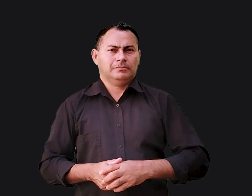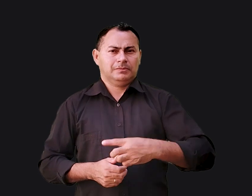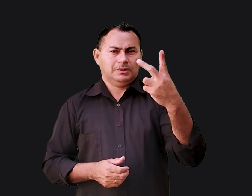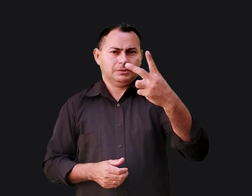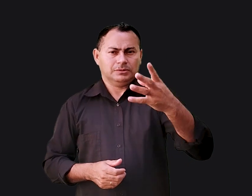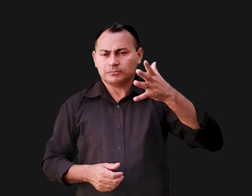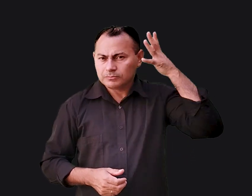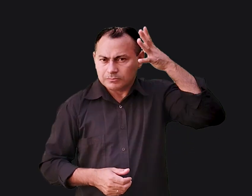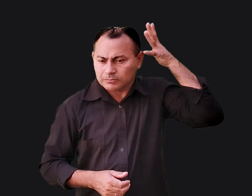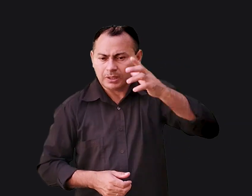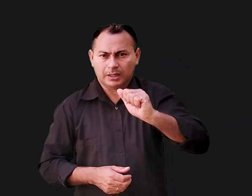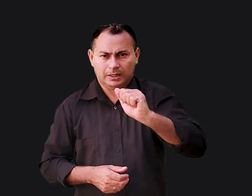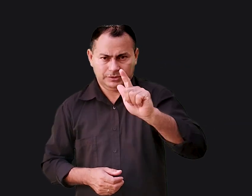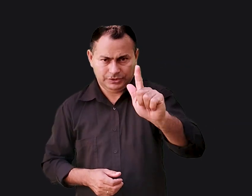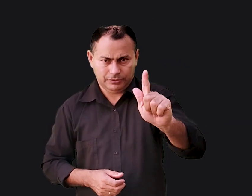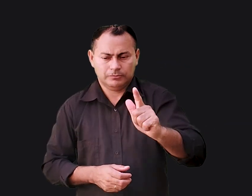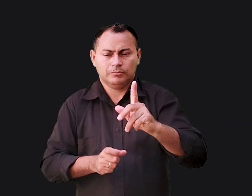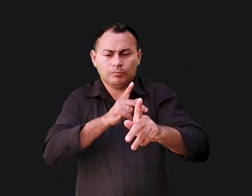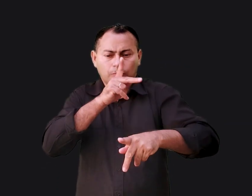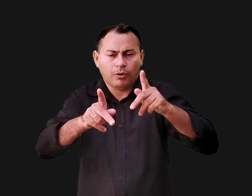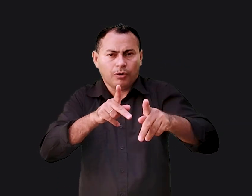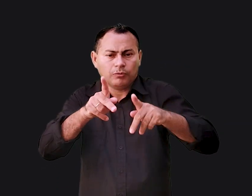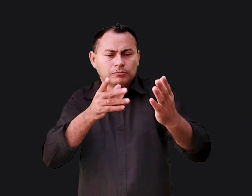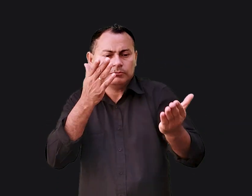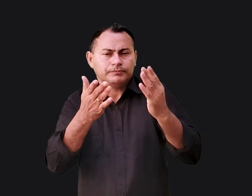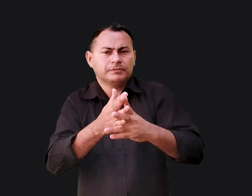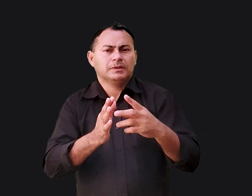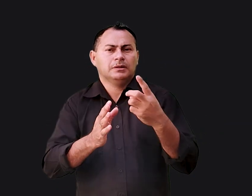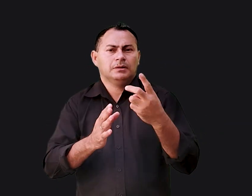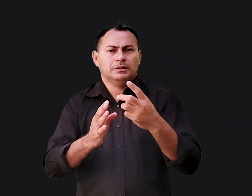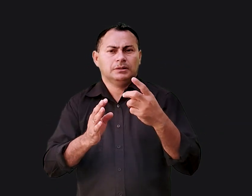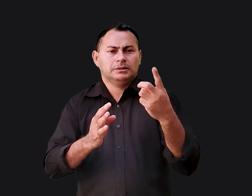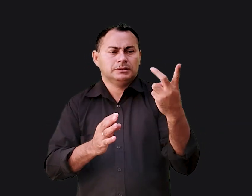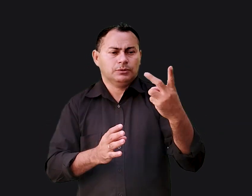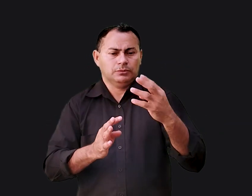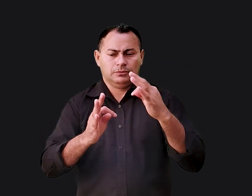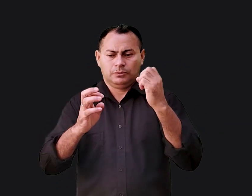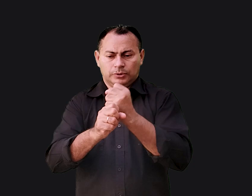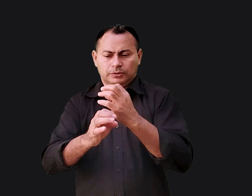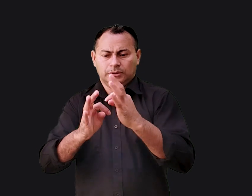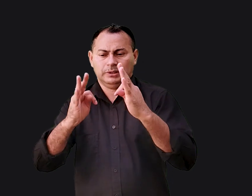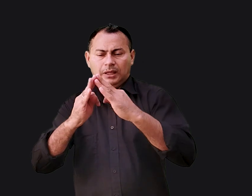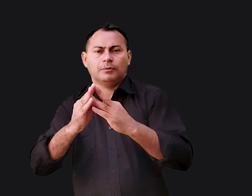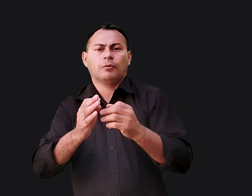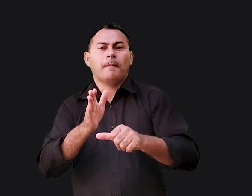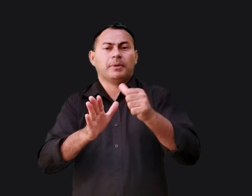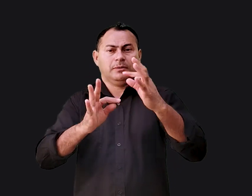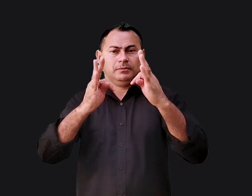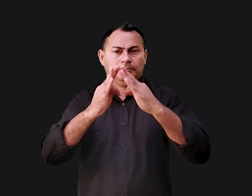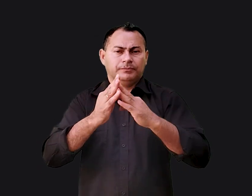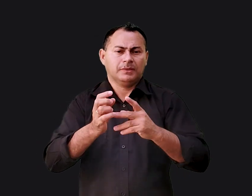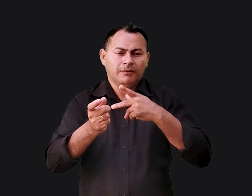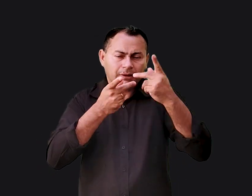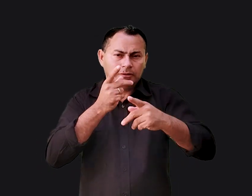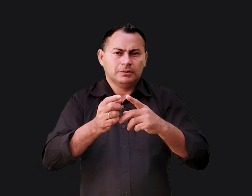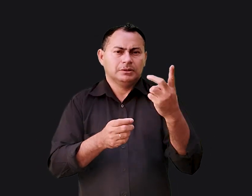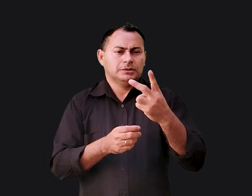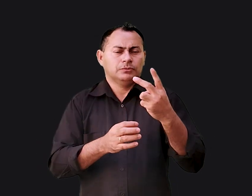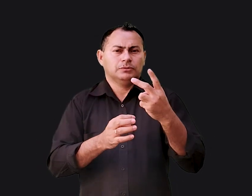segundo sermão de Ageu, o povo estava comparando o segundo templo com o primeiro. Ele diz ao povo que a essência do segundo